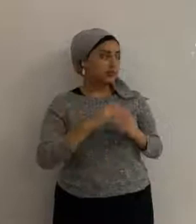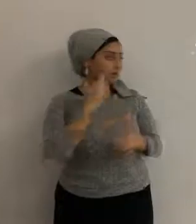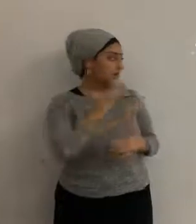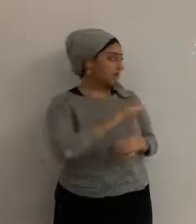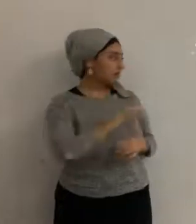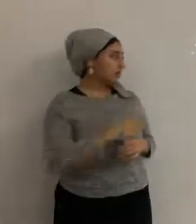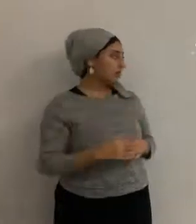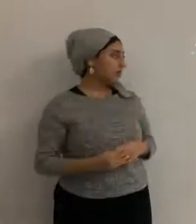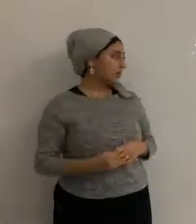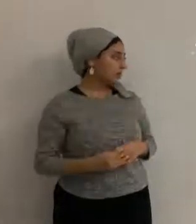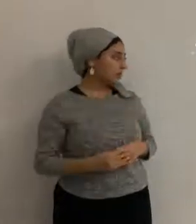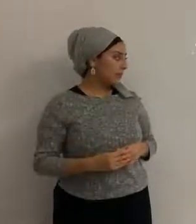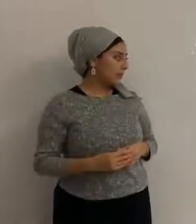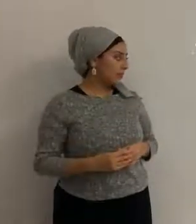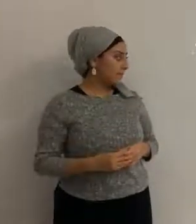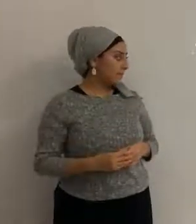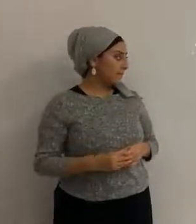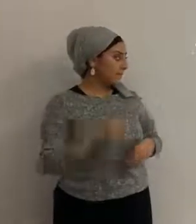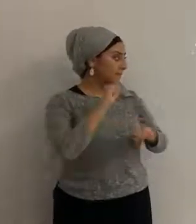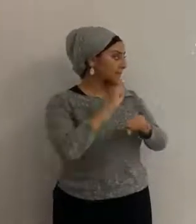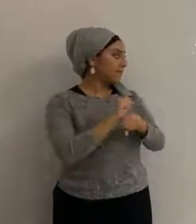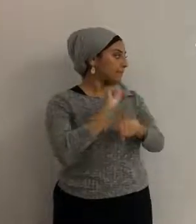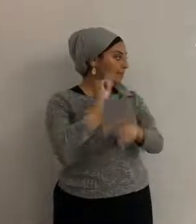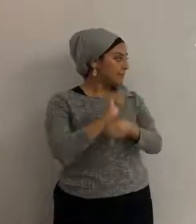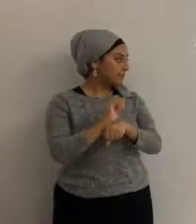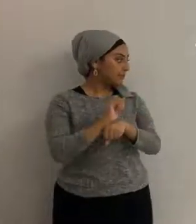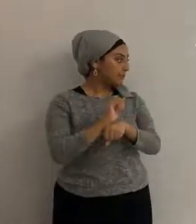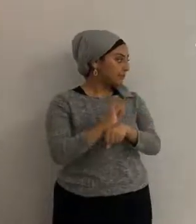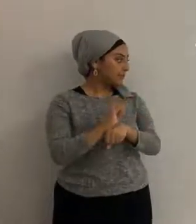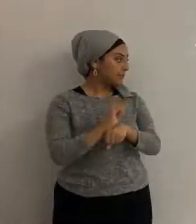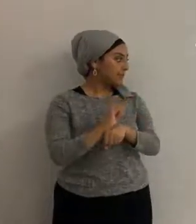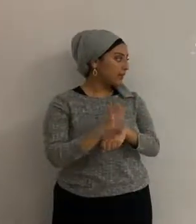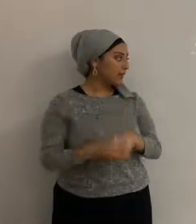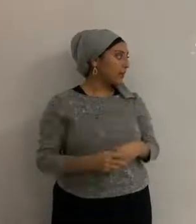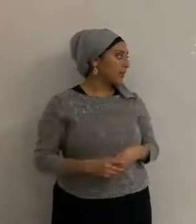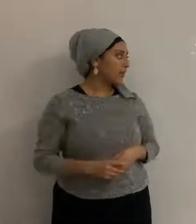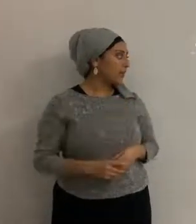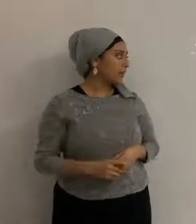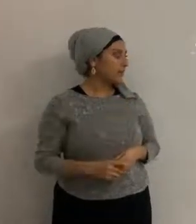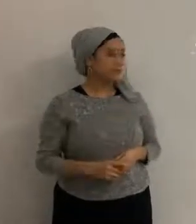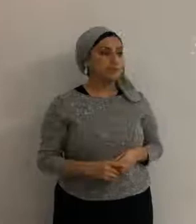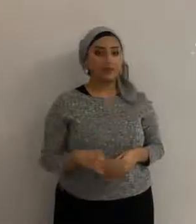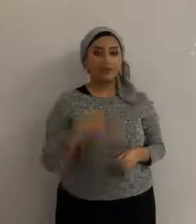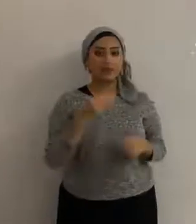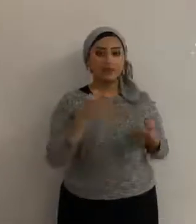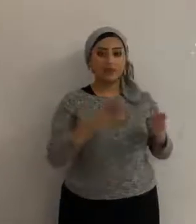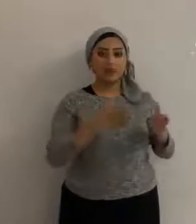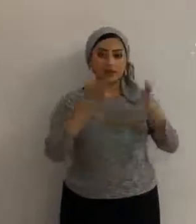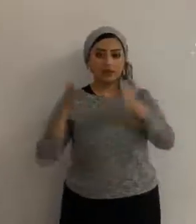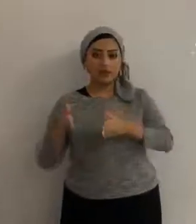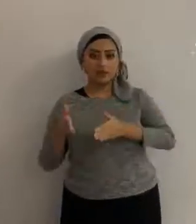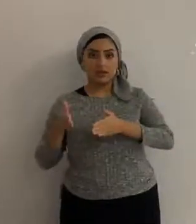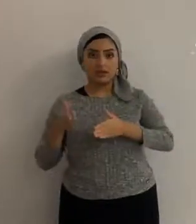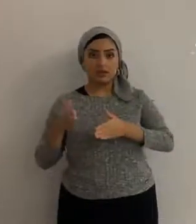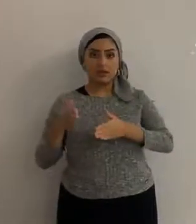lo que es la sinagoga, y aquí, digamos, del lado más izquierdo vemos lo que es la